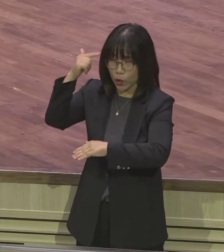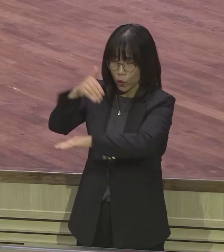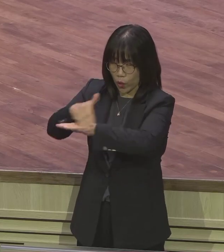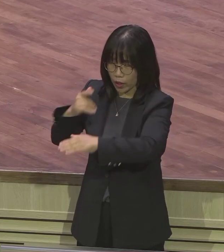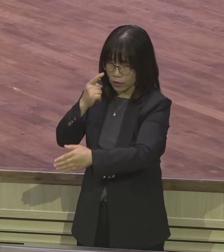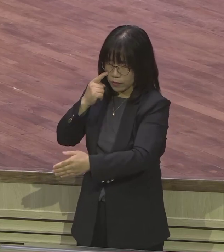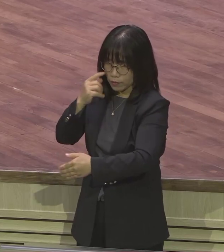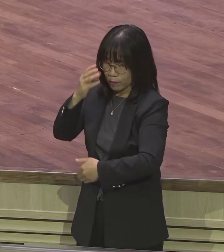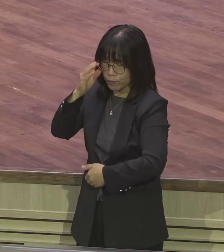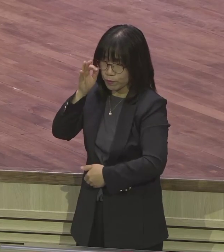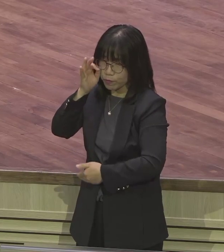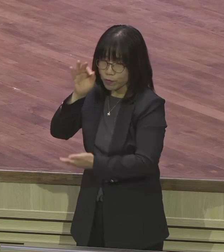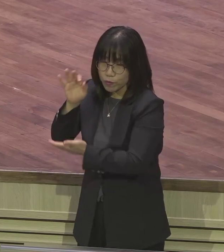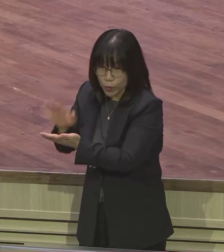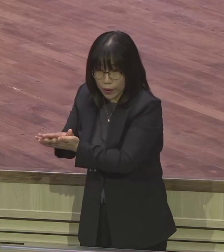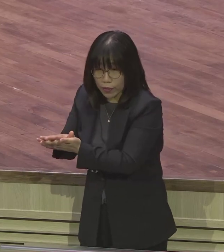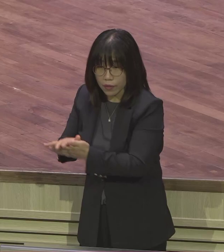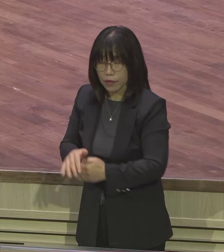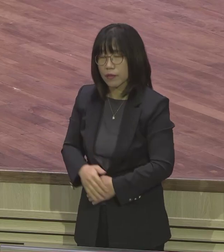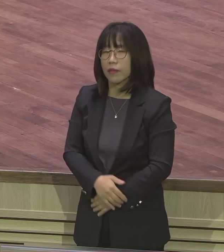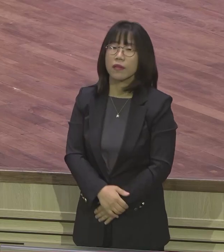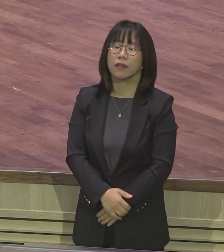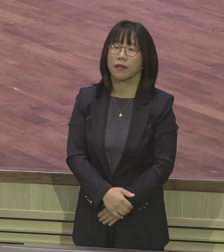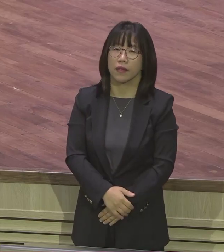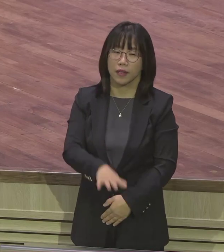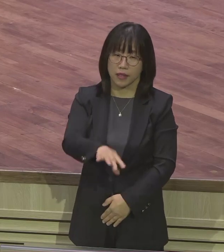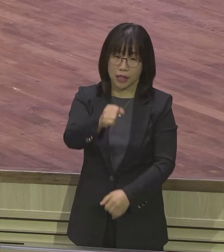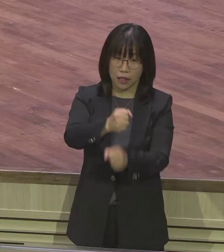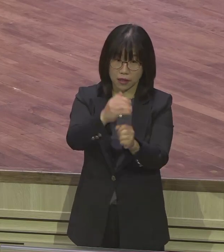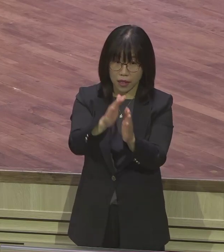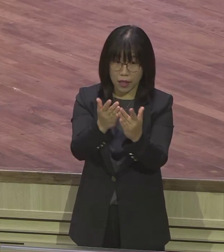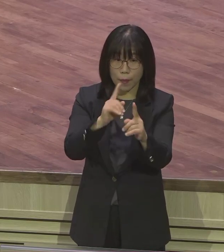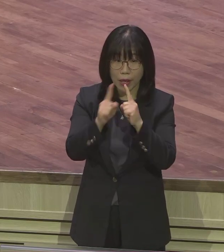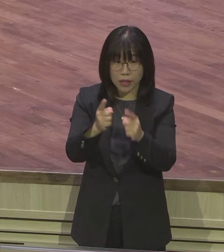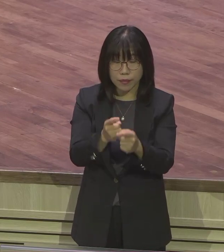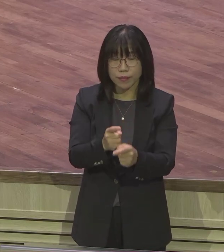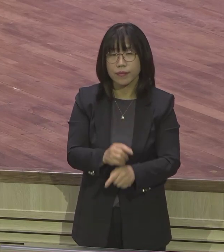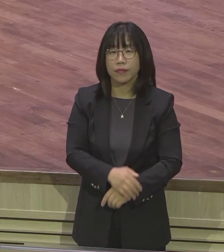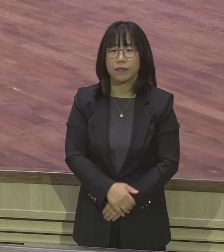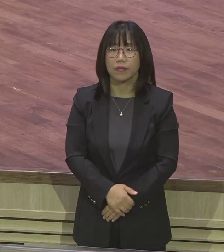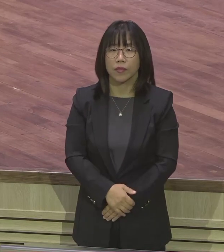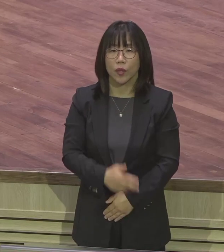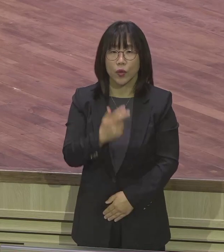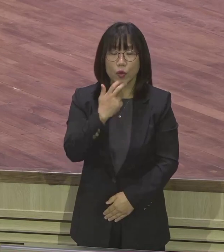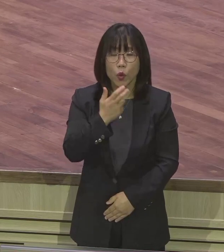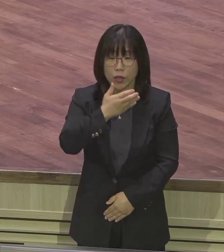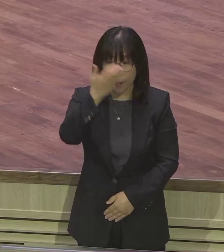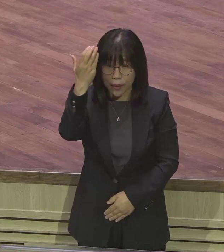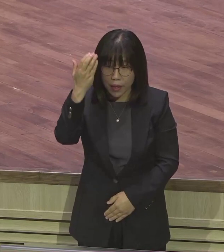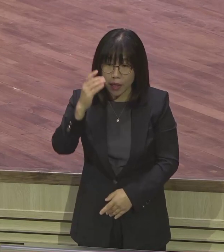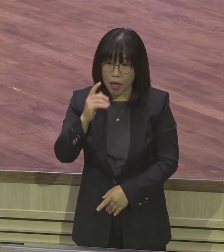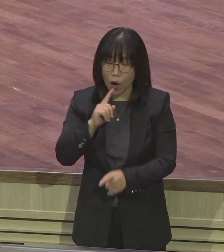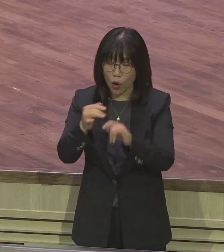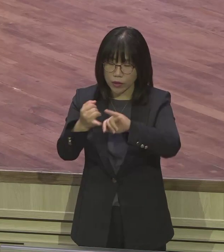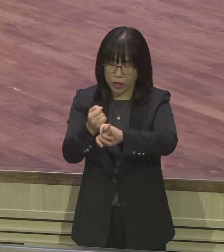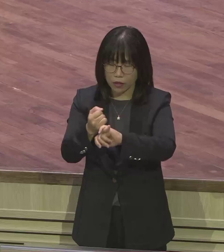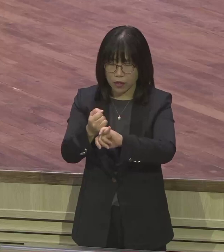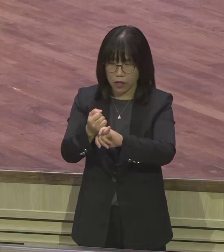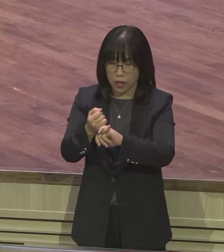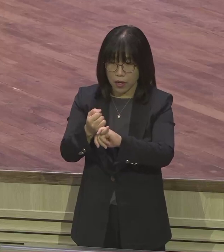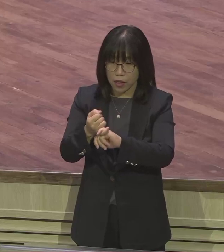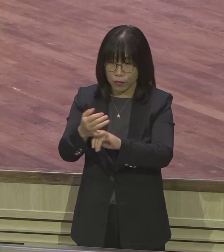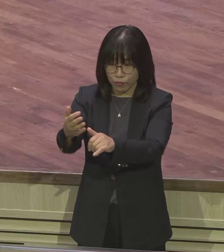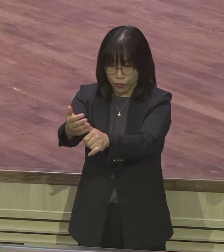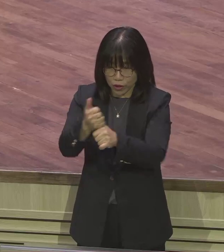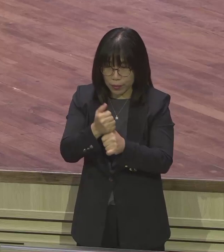놀랍죠. 창세기 50장 24절로 25절에 보면 요셉이 이 언약을 확실히 붙잡았다는